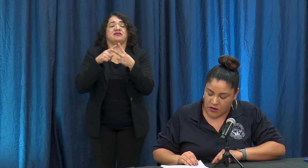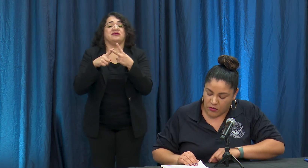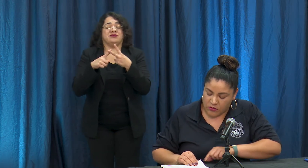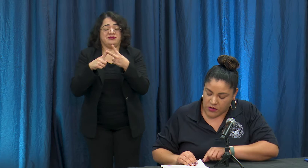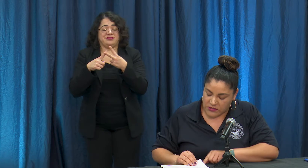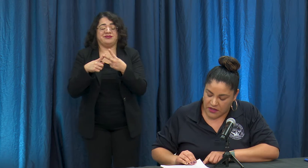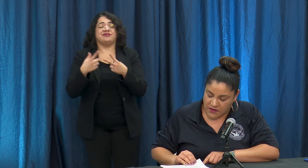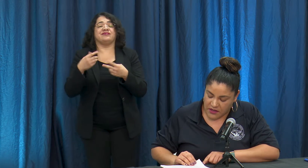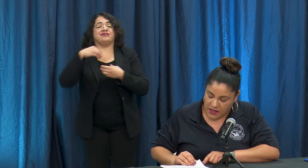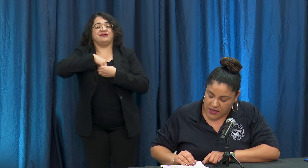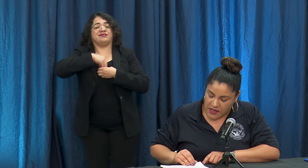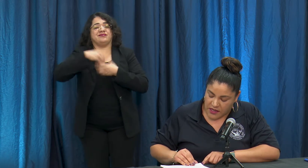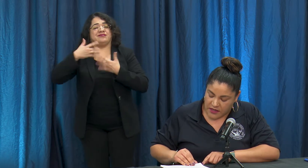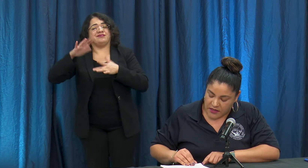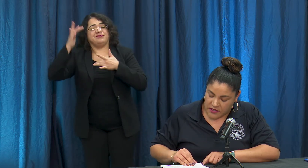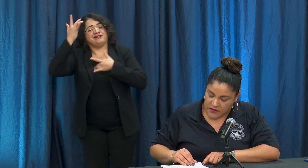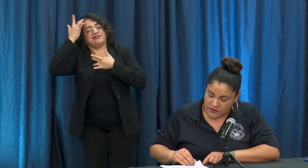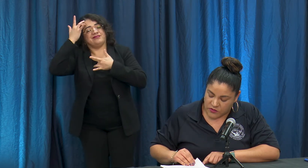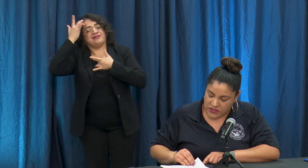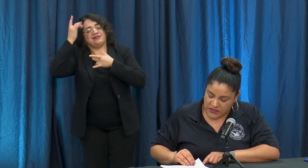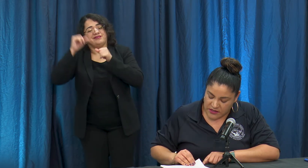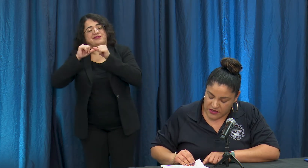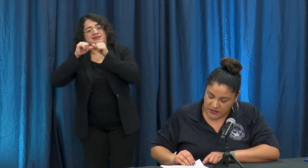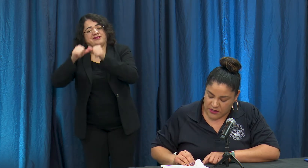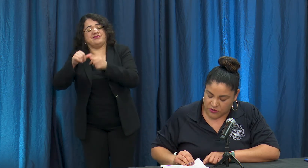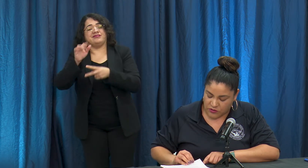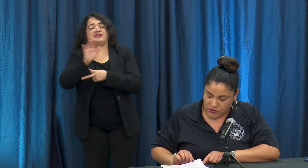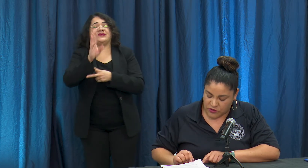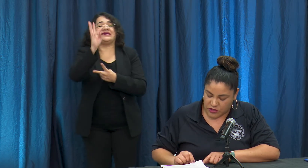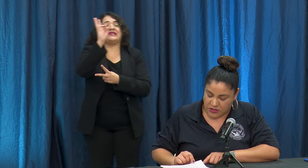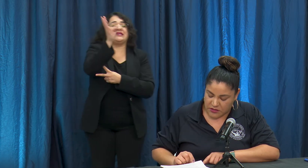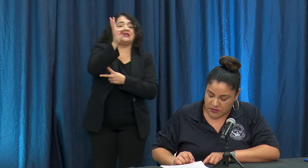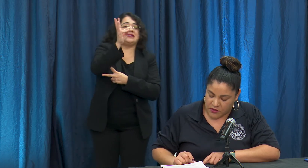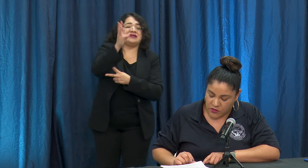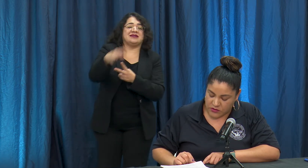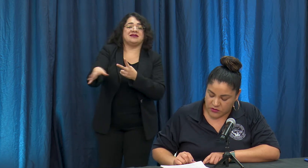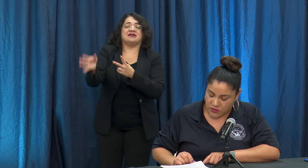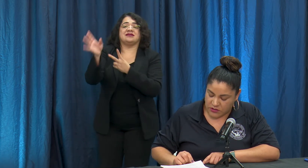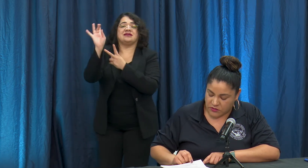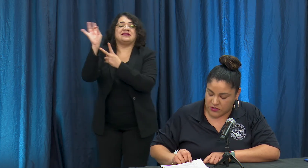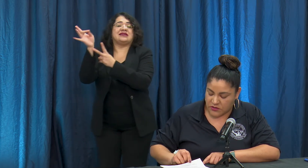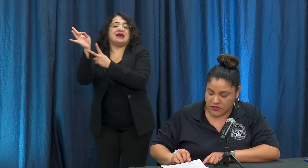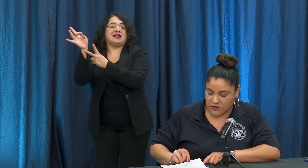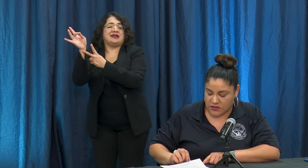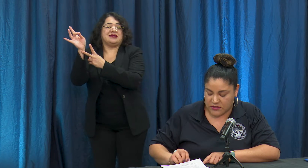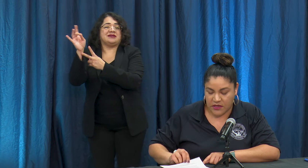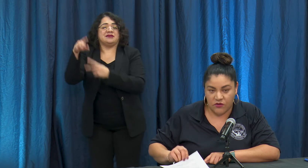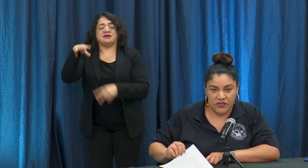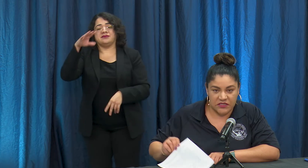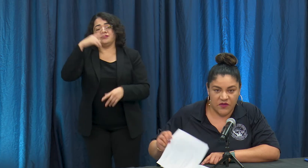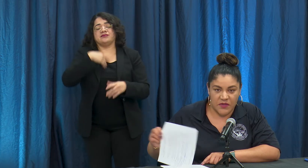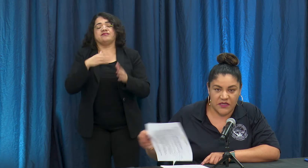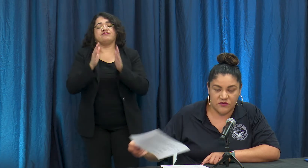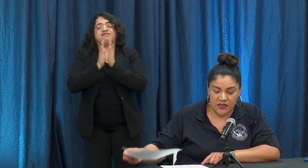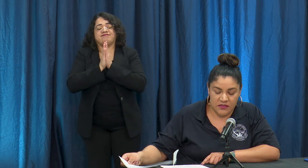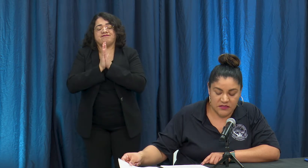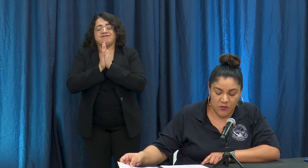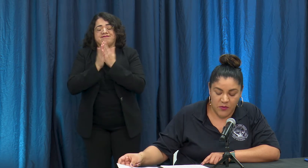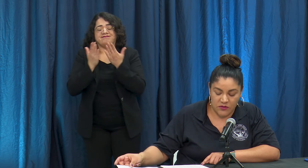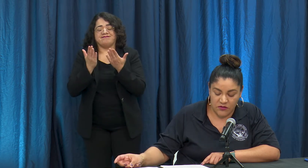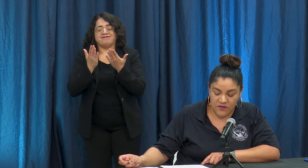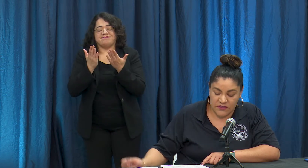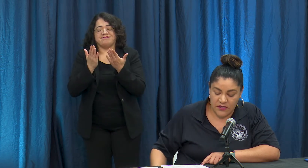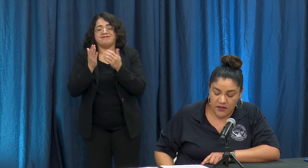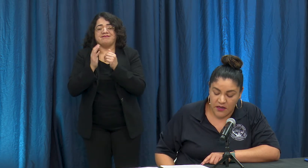y uno estaba en sus 60s y el otro en sus 80s. Nuestros corazones y oraciones están con esas familias durante